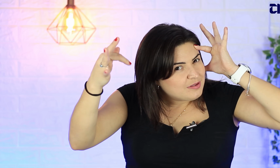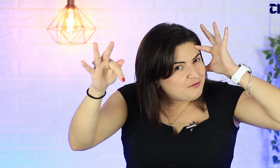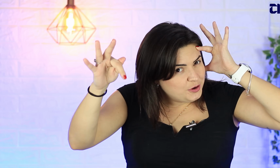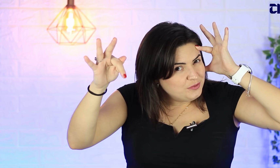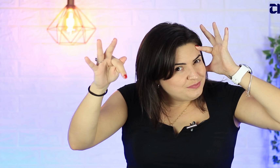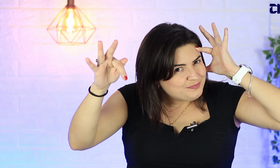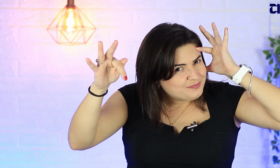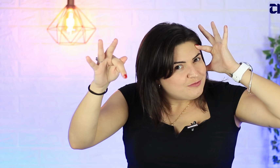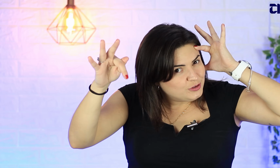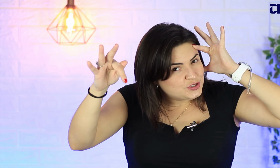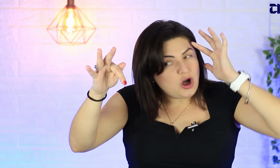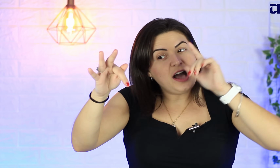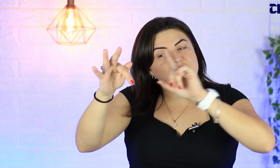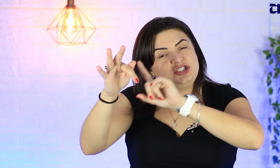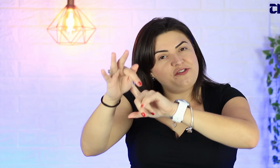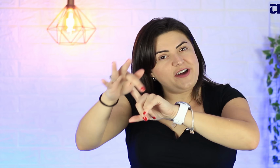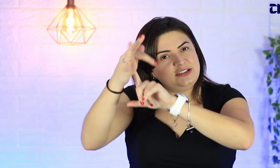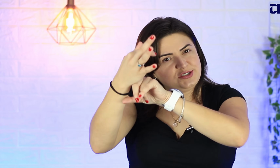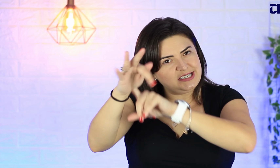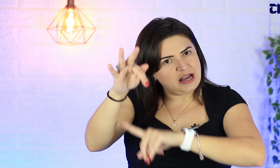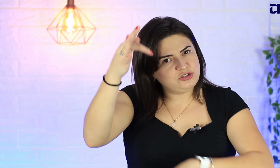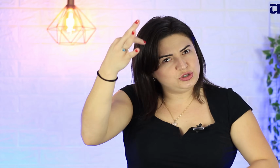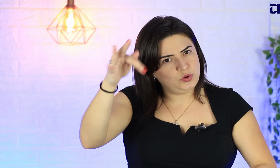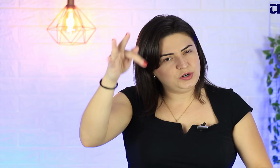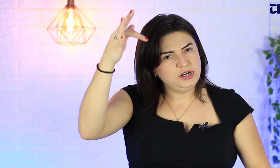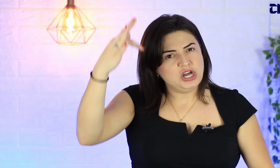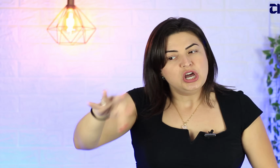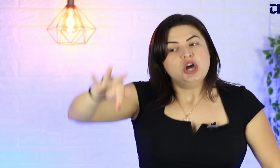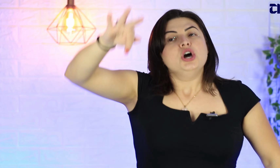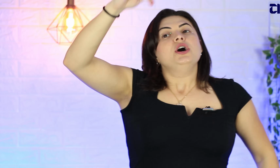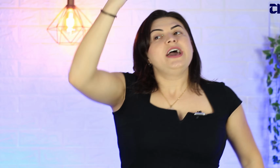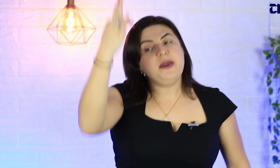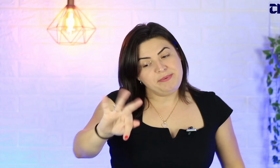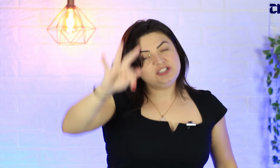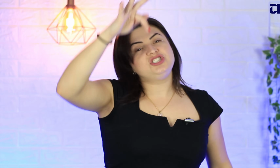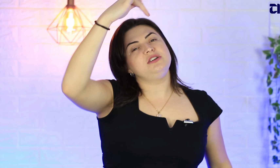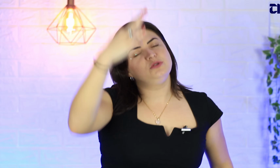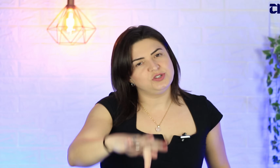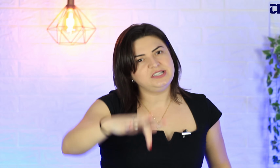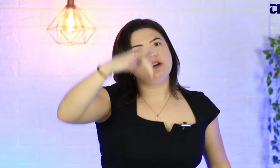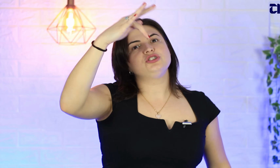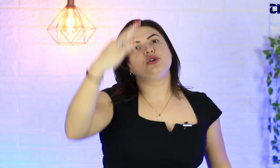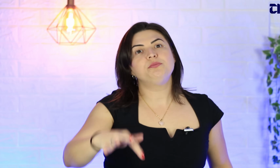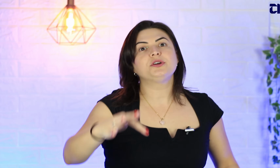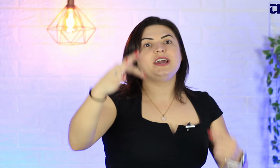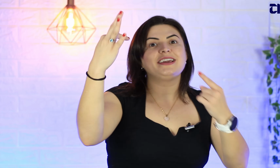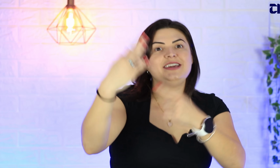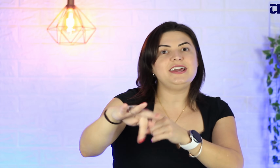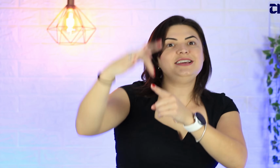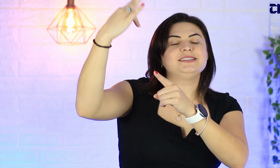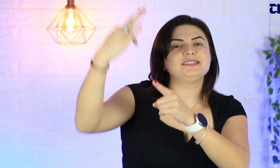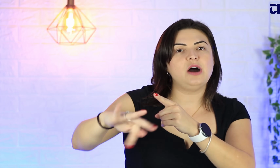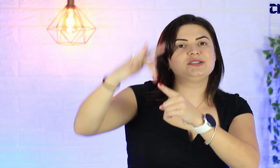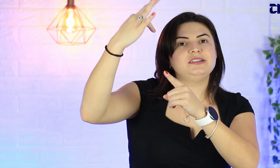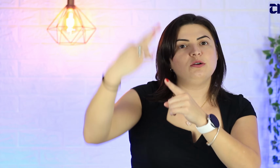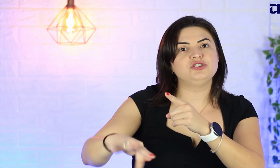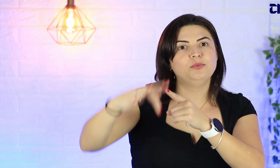Viu? Viu só? A gente fez o sinal de dor. Repetimos o sinal de dor, porque aqui está o sinal de